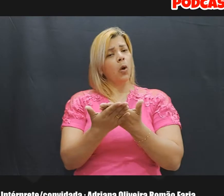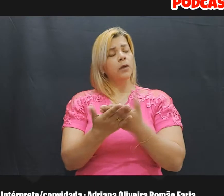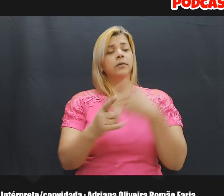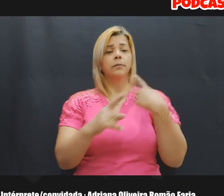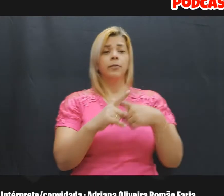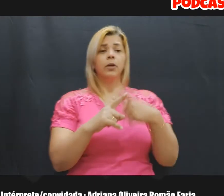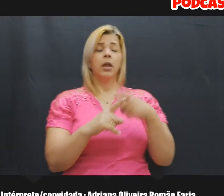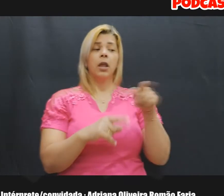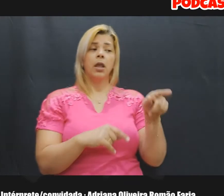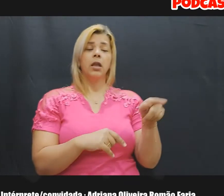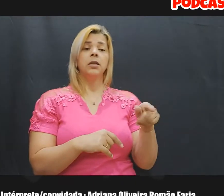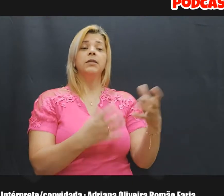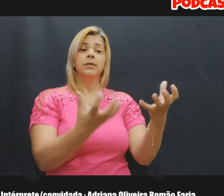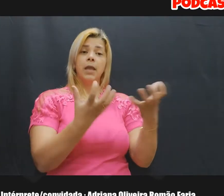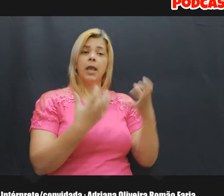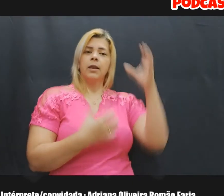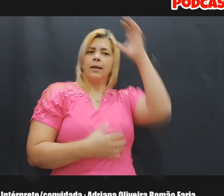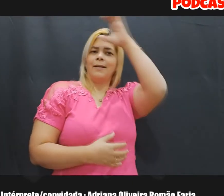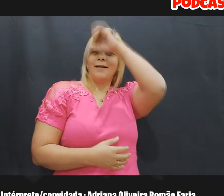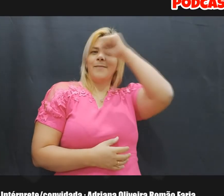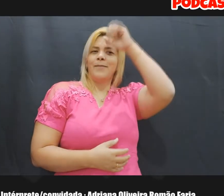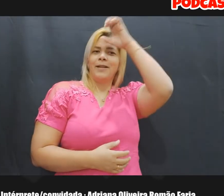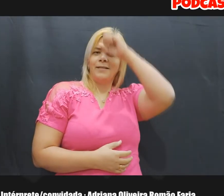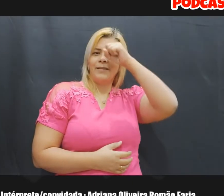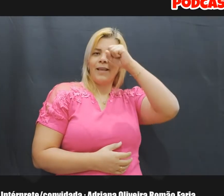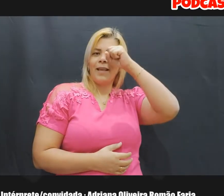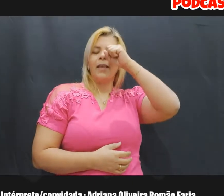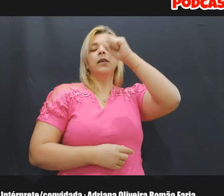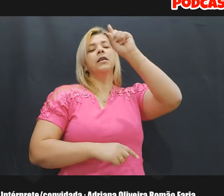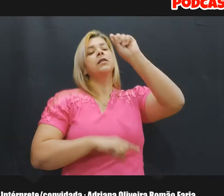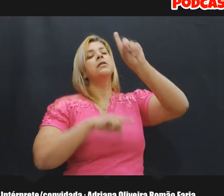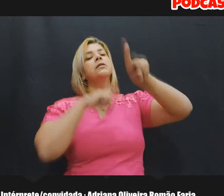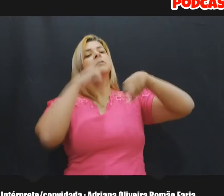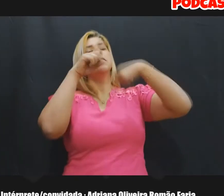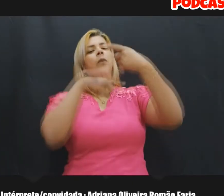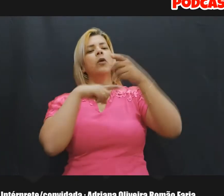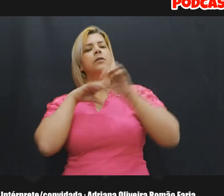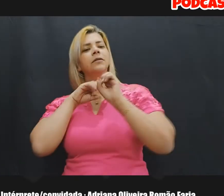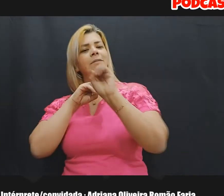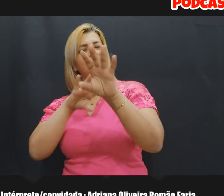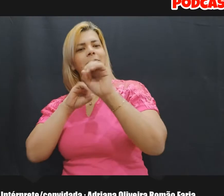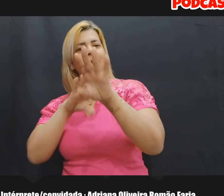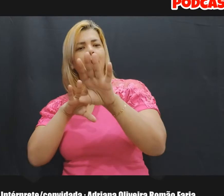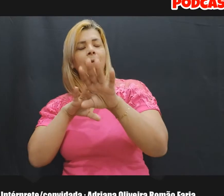estão procurando aprender para poder ensinar. E antes não,